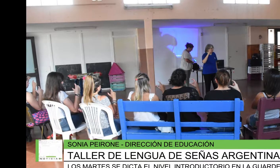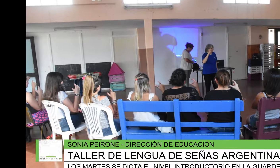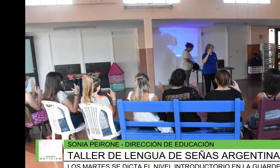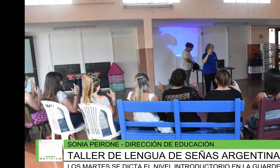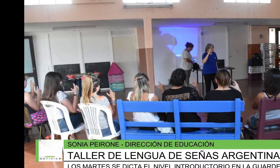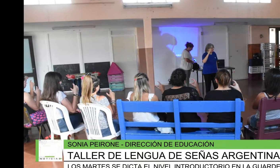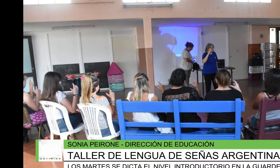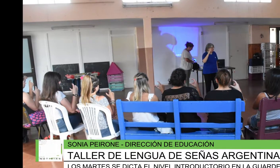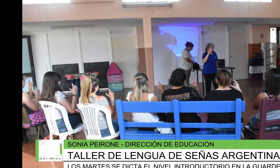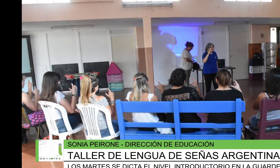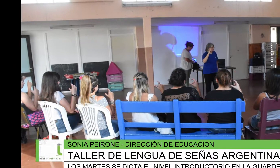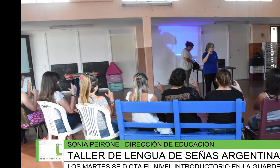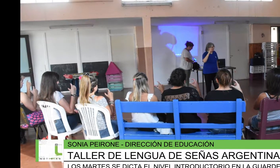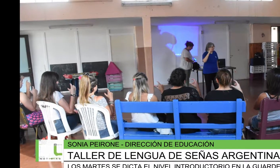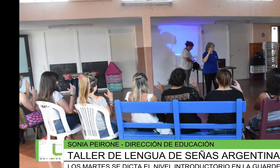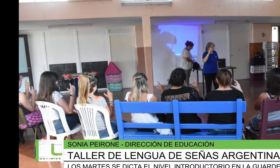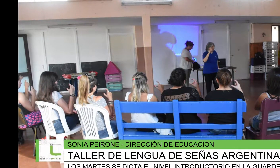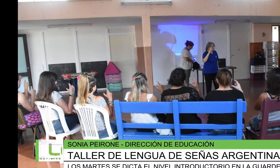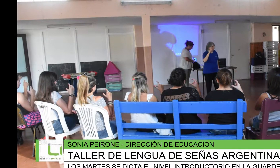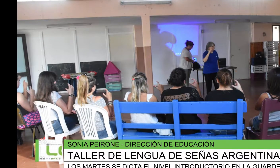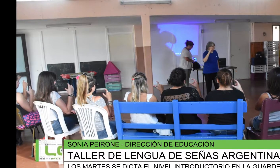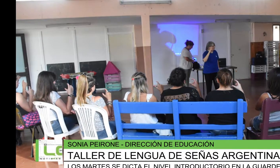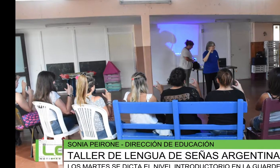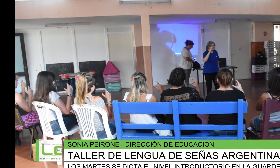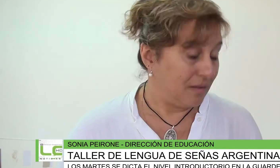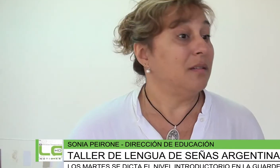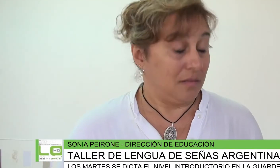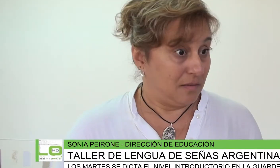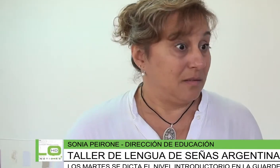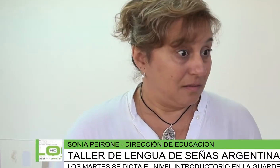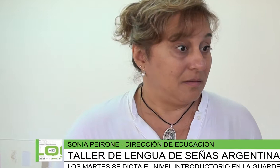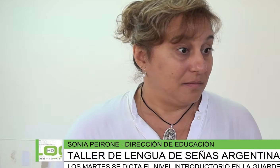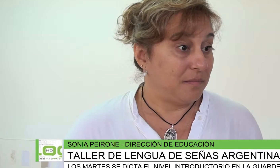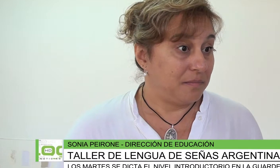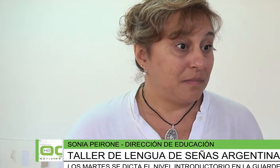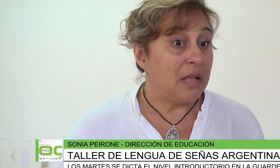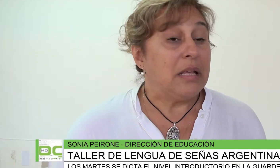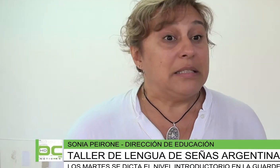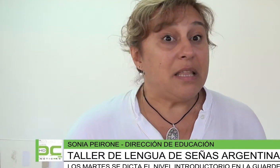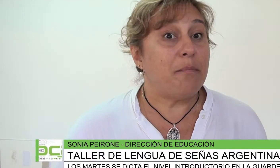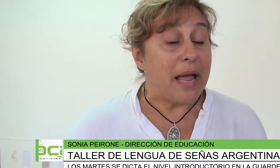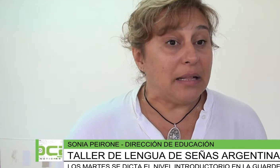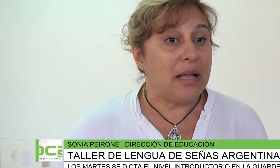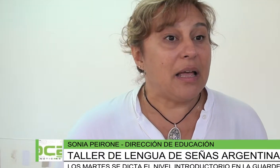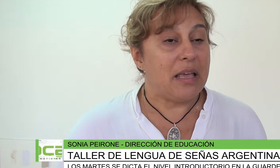presencian y que también sirven de una manera de práctica con las personas que vienen a realizar el curso. Sí, de práctica y